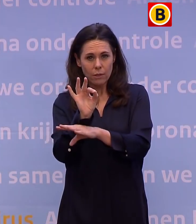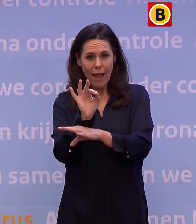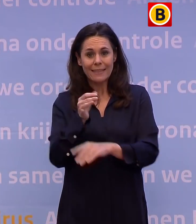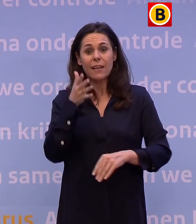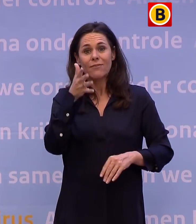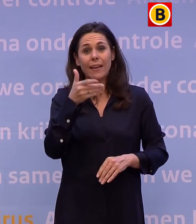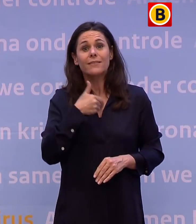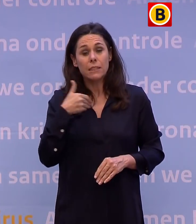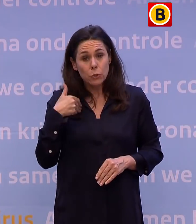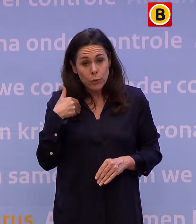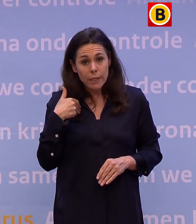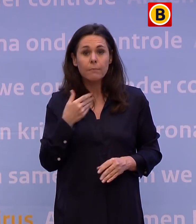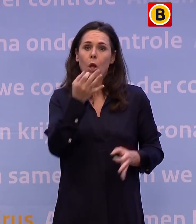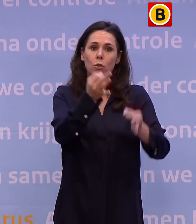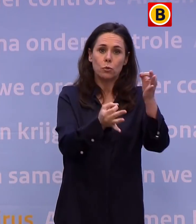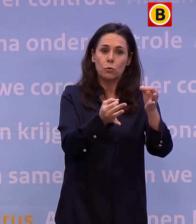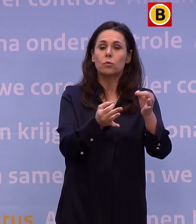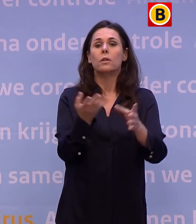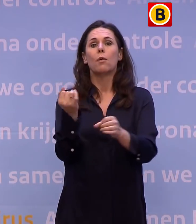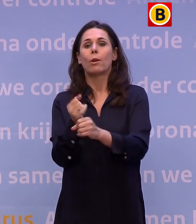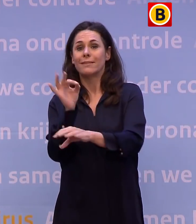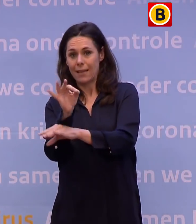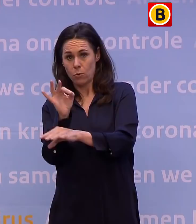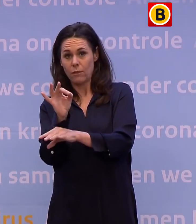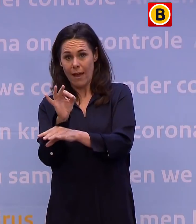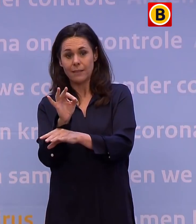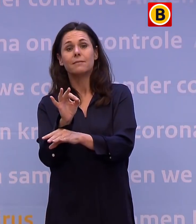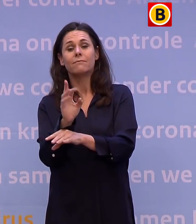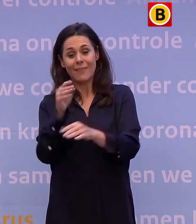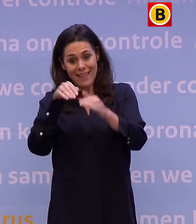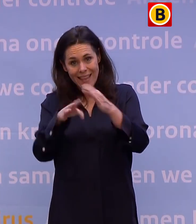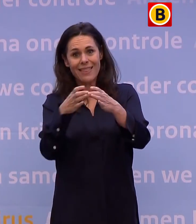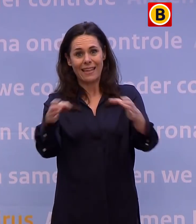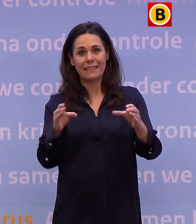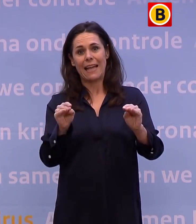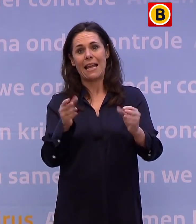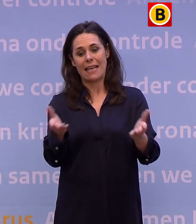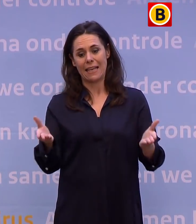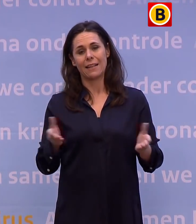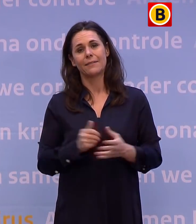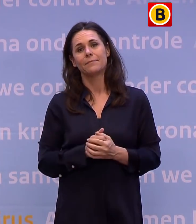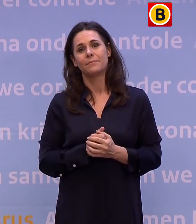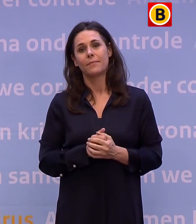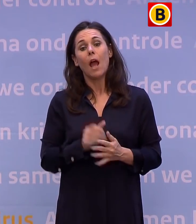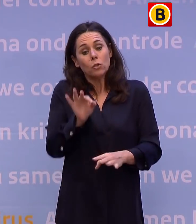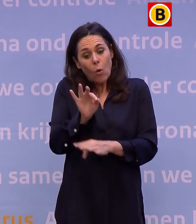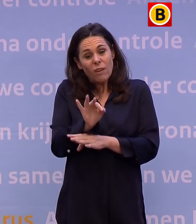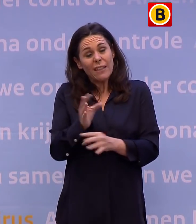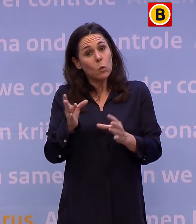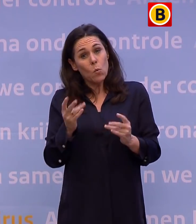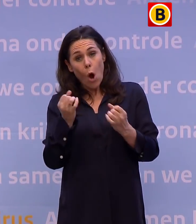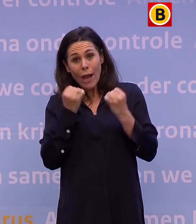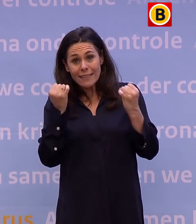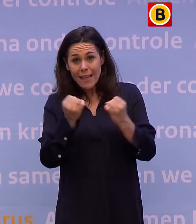juni toetsen en praktijkonderwijs weer op de instelling plaatsvinden. En dat onderwijs wordt zo